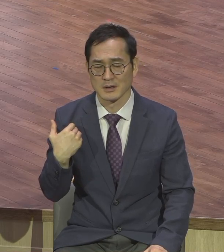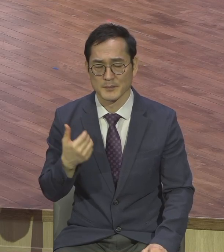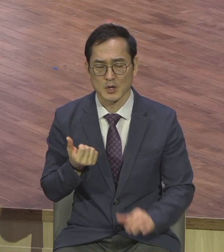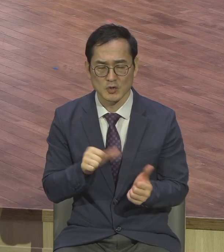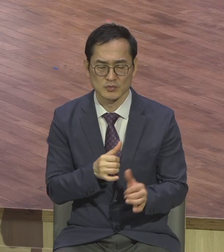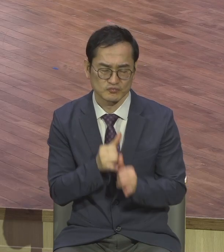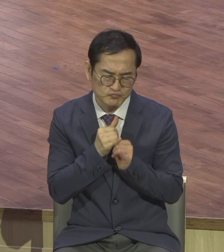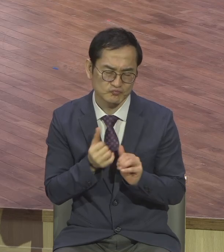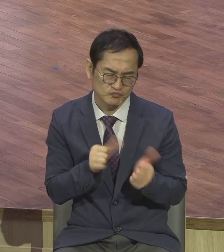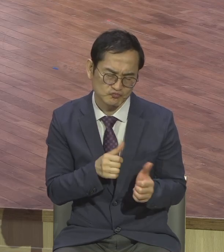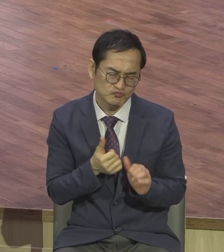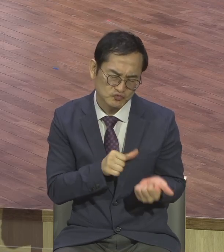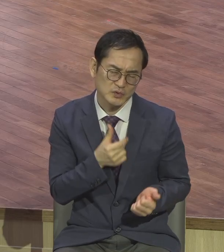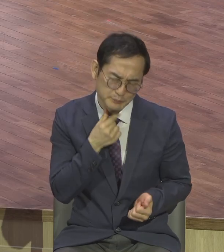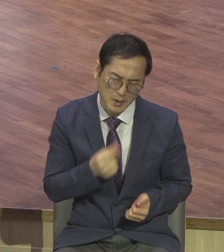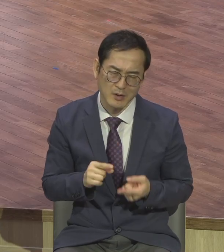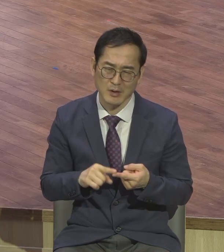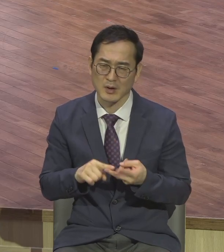싶다.